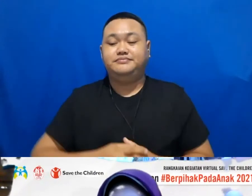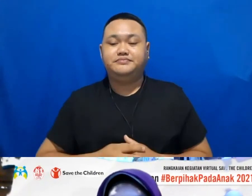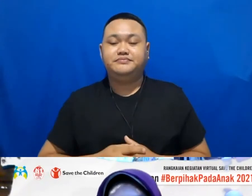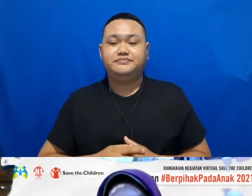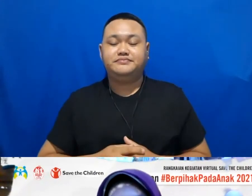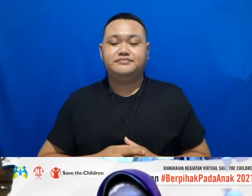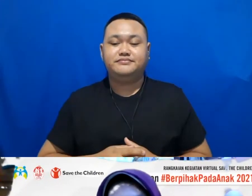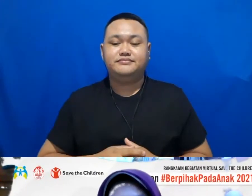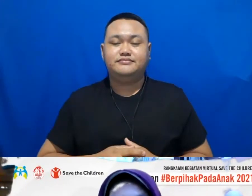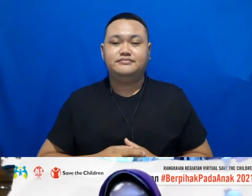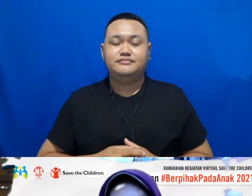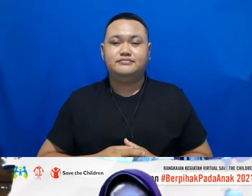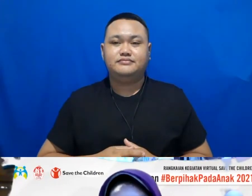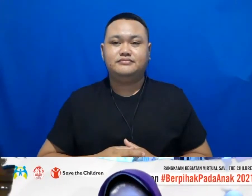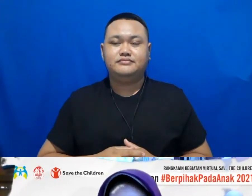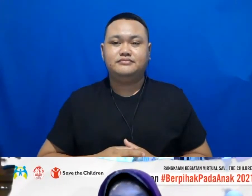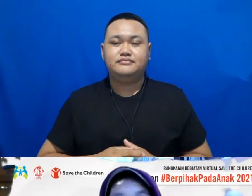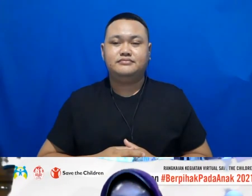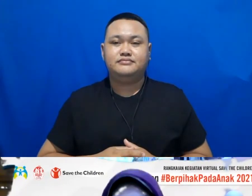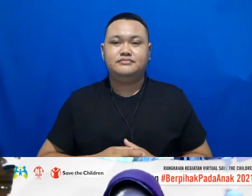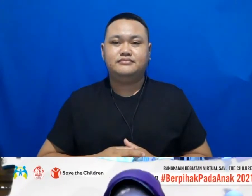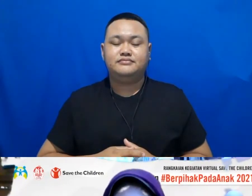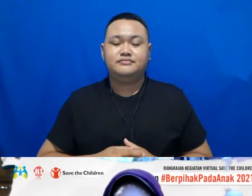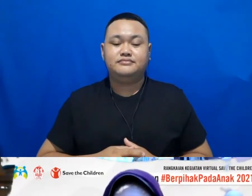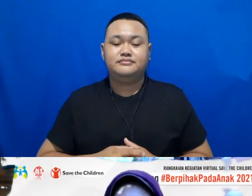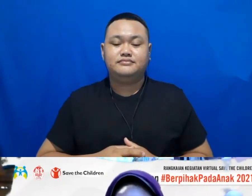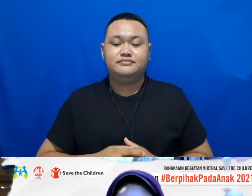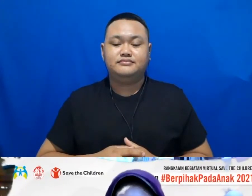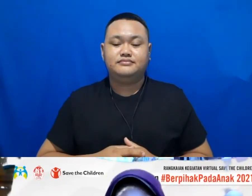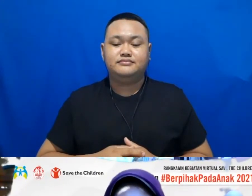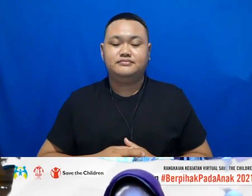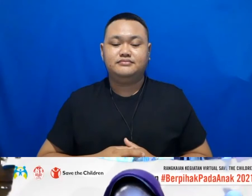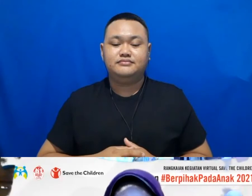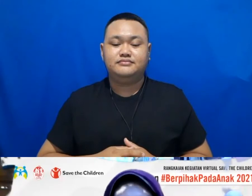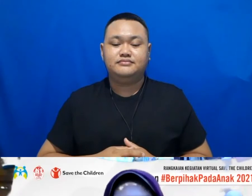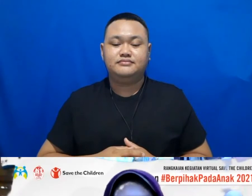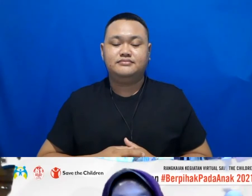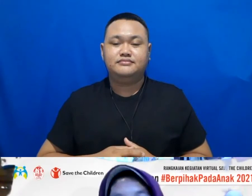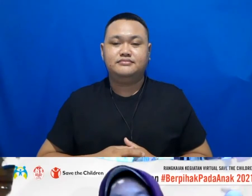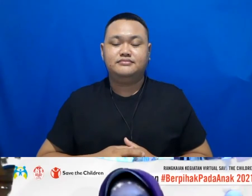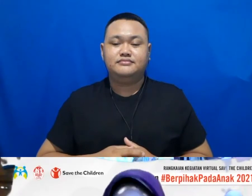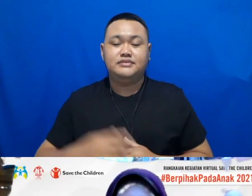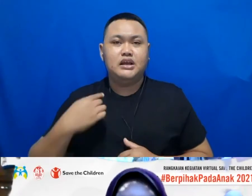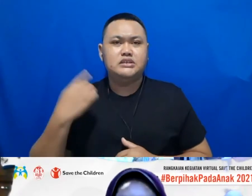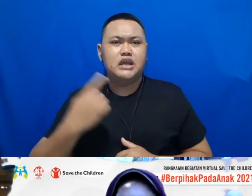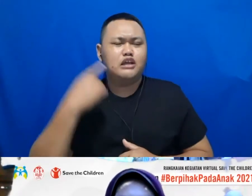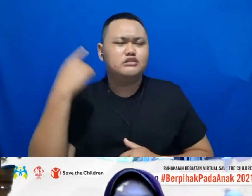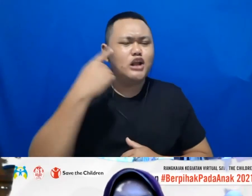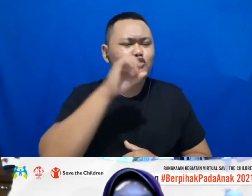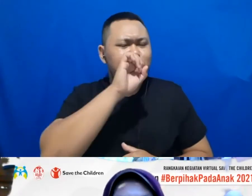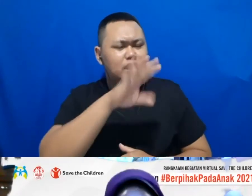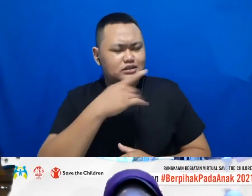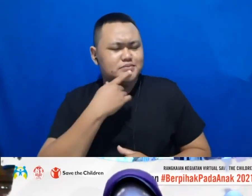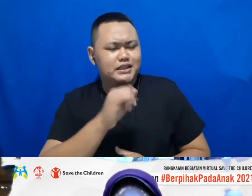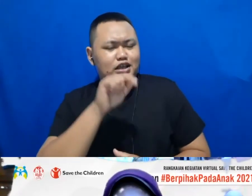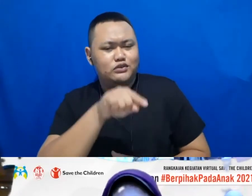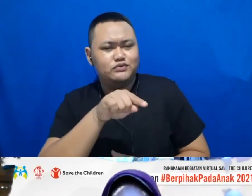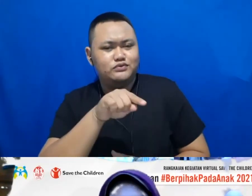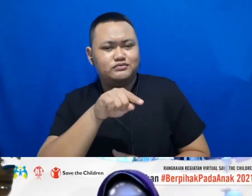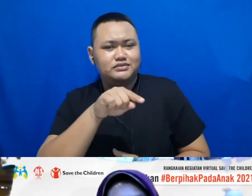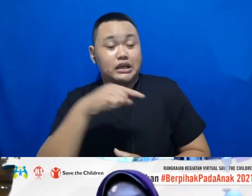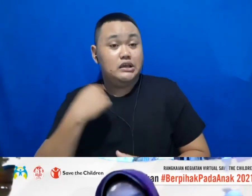diskusi mereka di depan kelas, dan kami pun memberikan kesempatan yang sama bagi mereka untuk melakukan